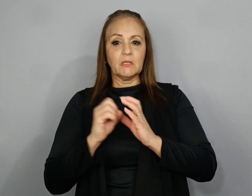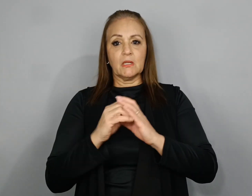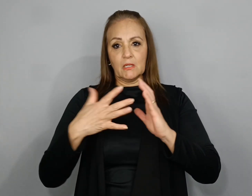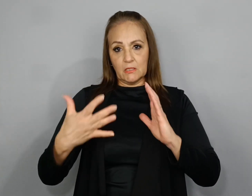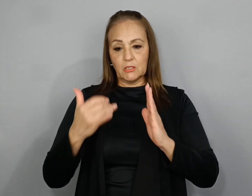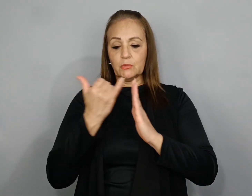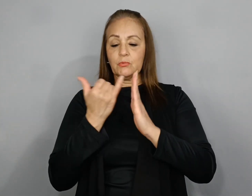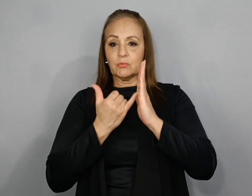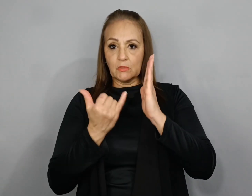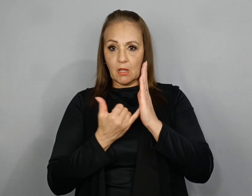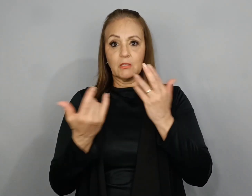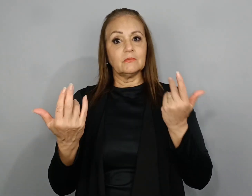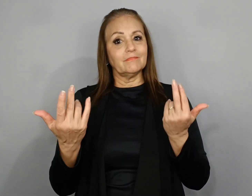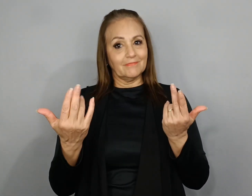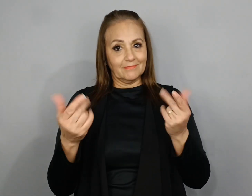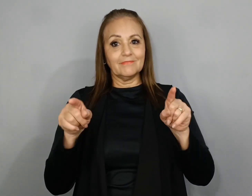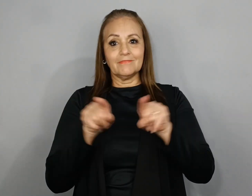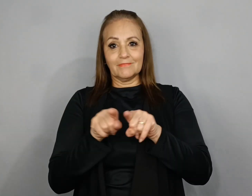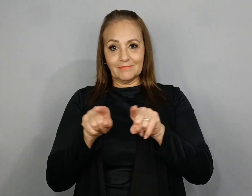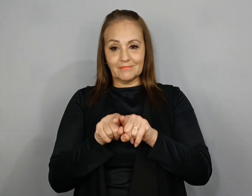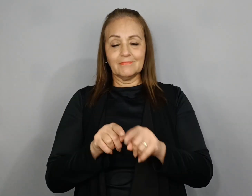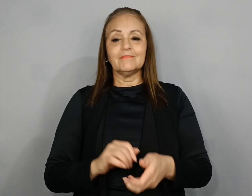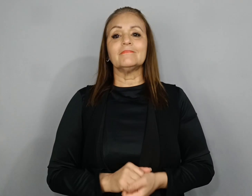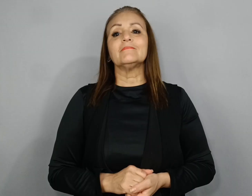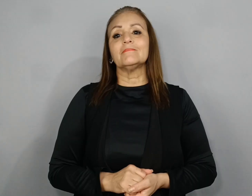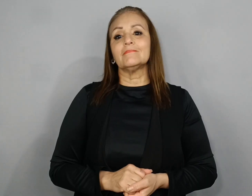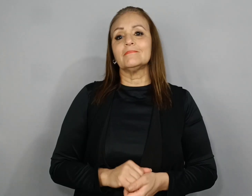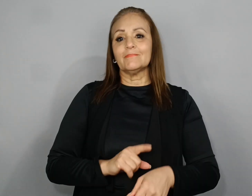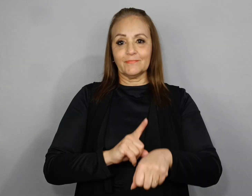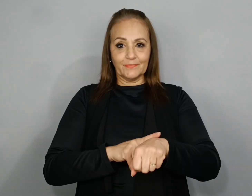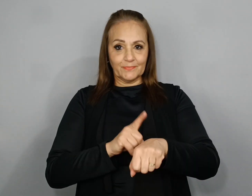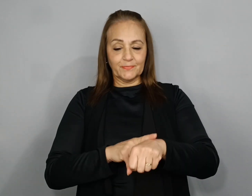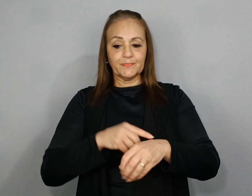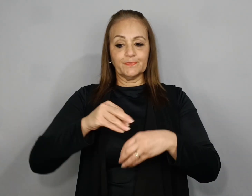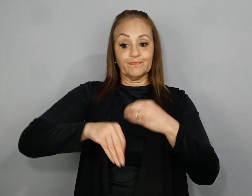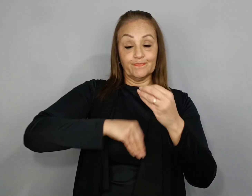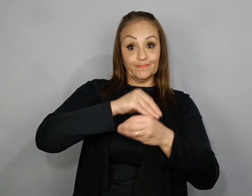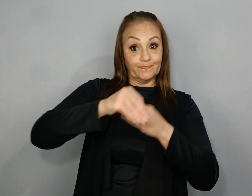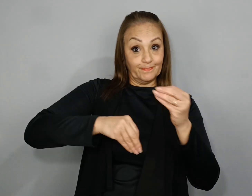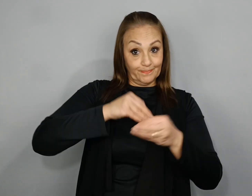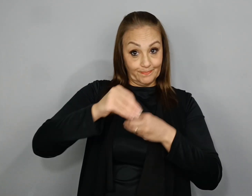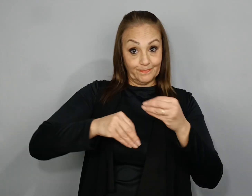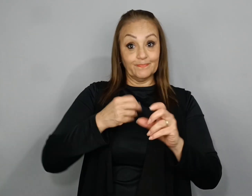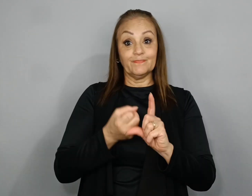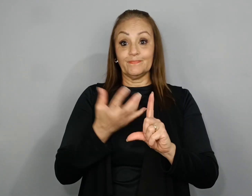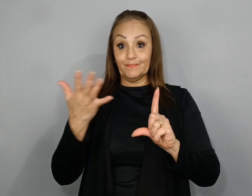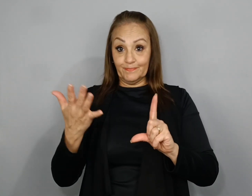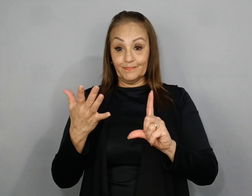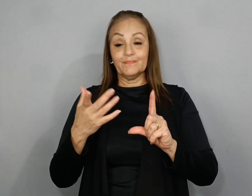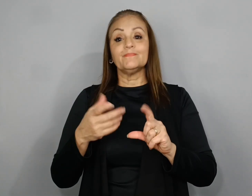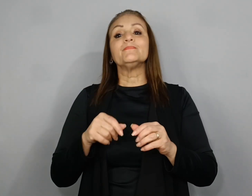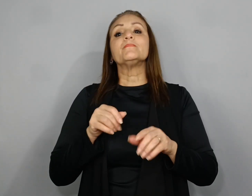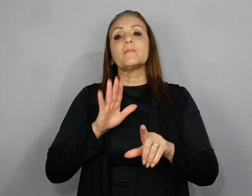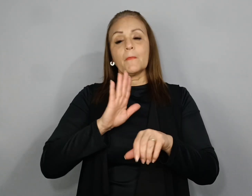ao mesmo tempo. A série mista exige sempre mais de uma coluna.